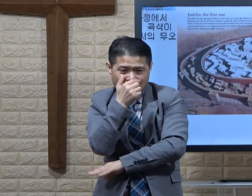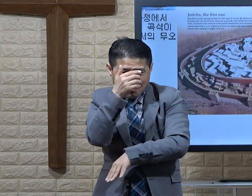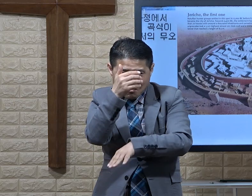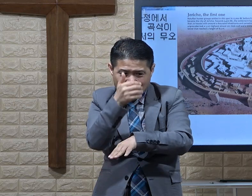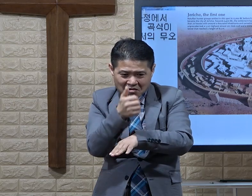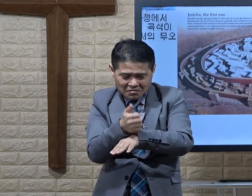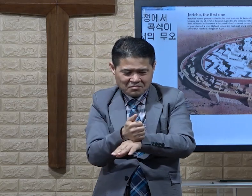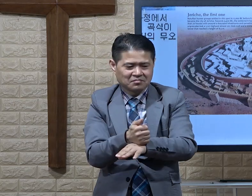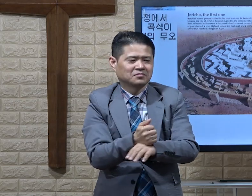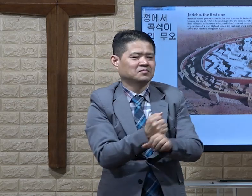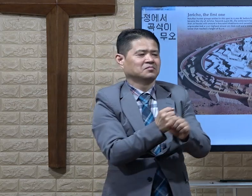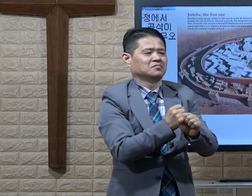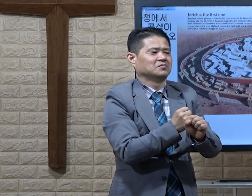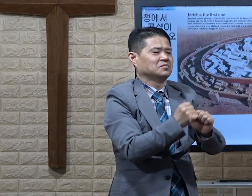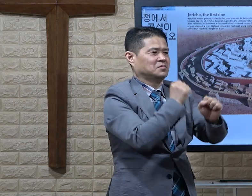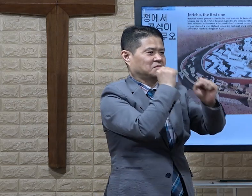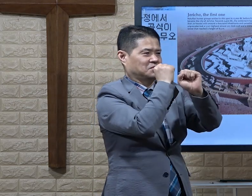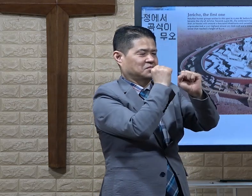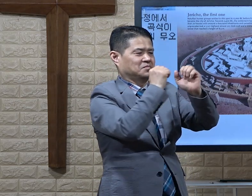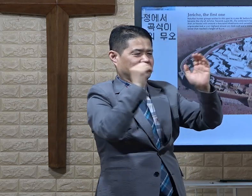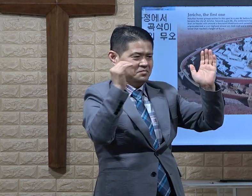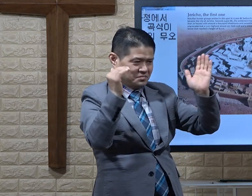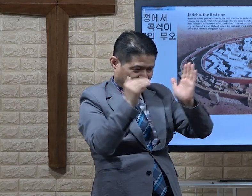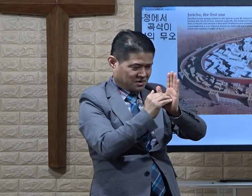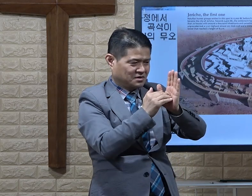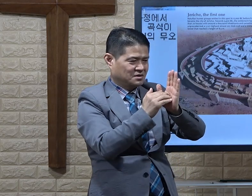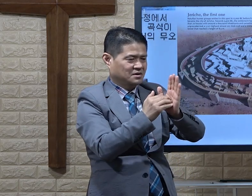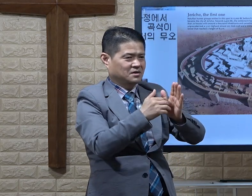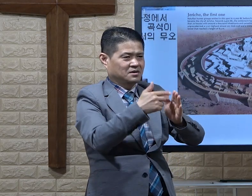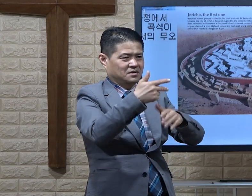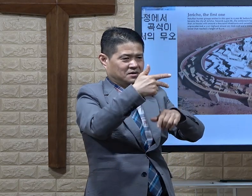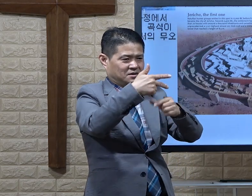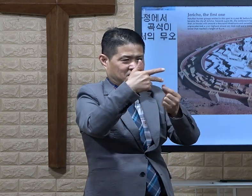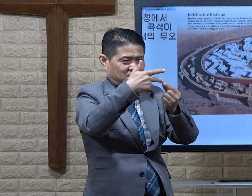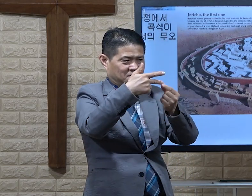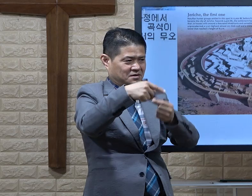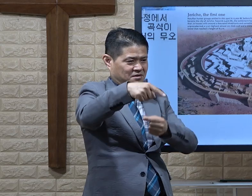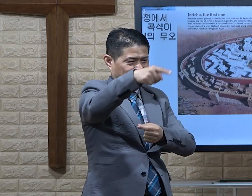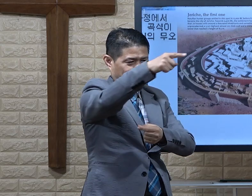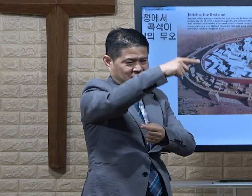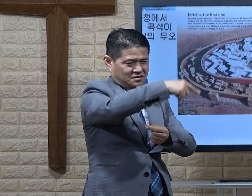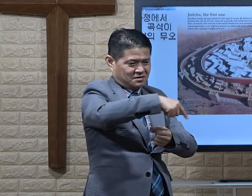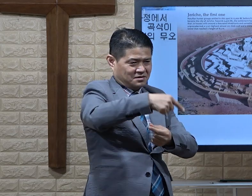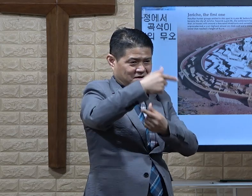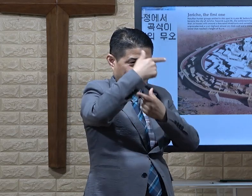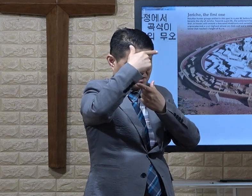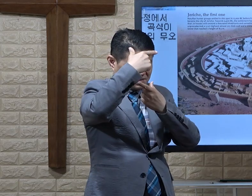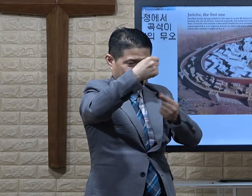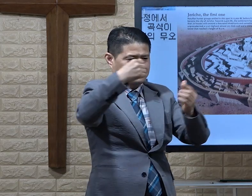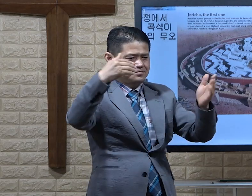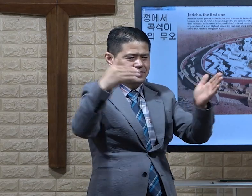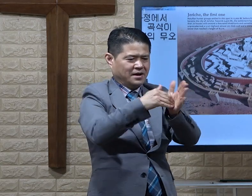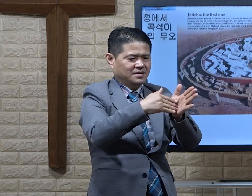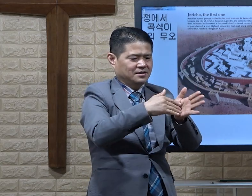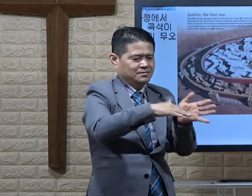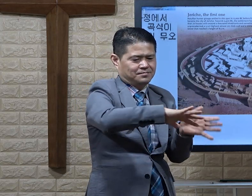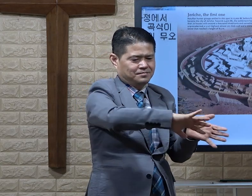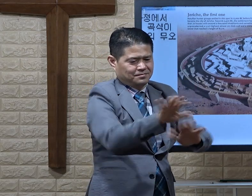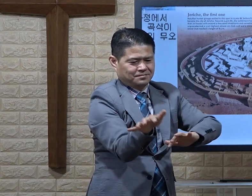싶었는데요. 결국에 이 나팔을 불고 7일째 되는 날 갑자기